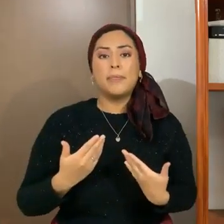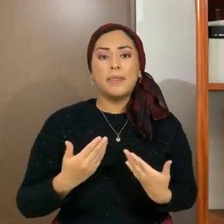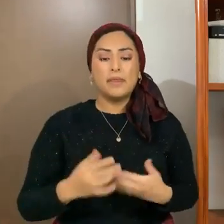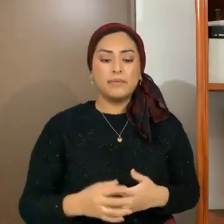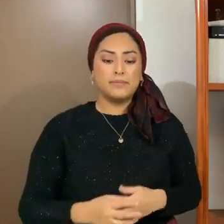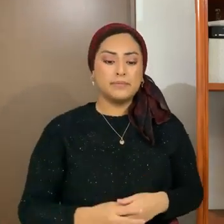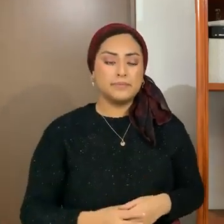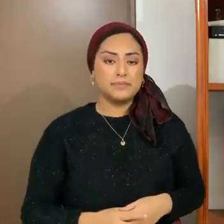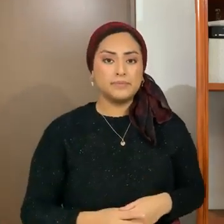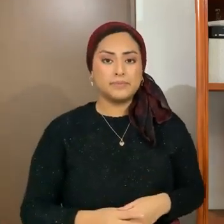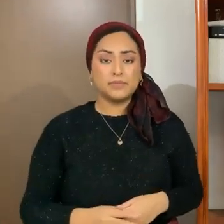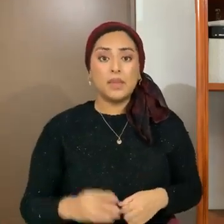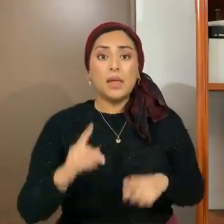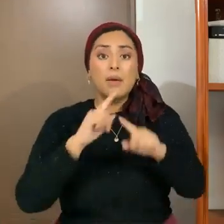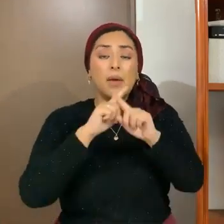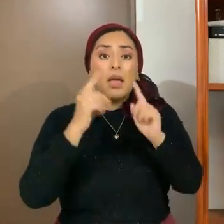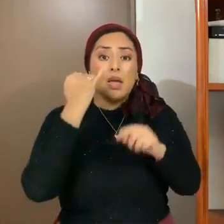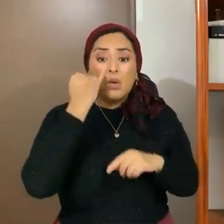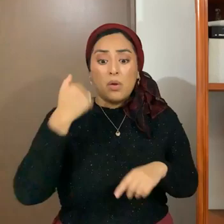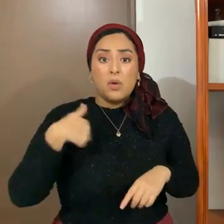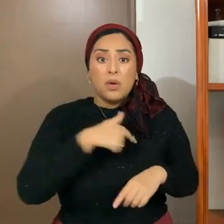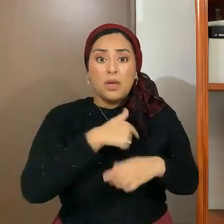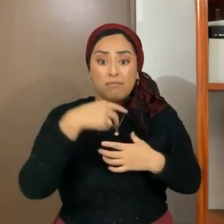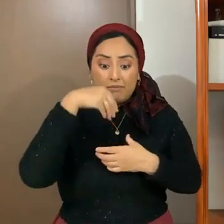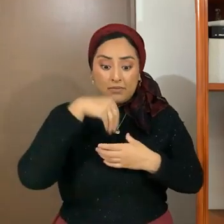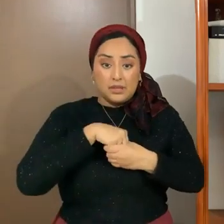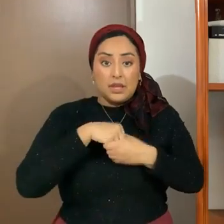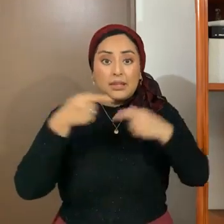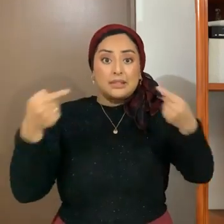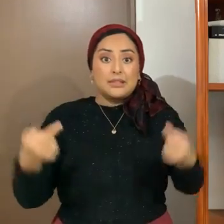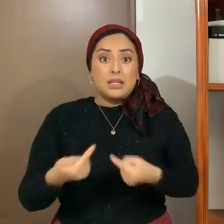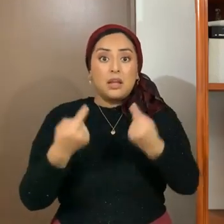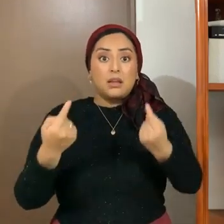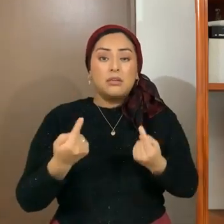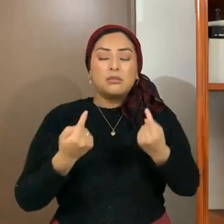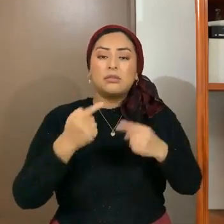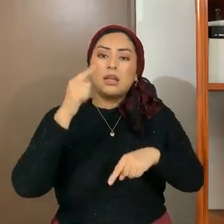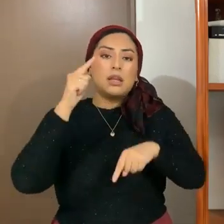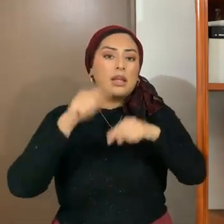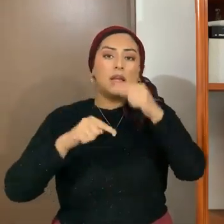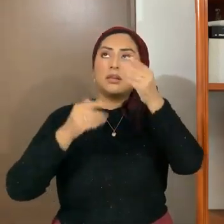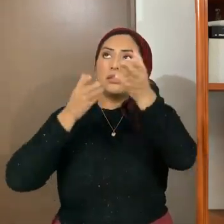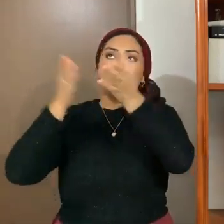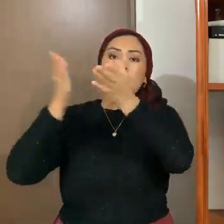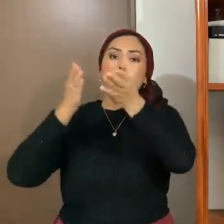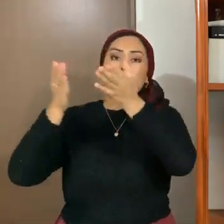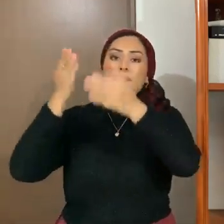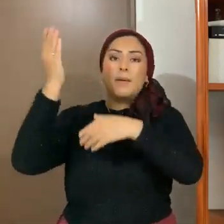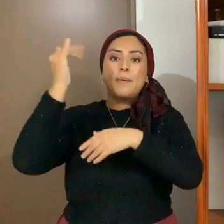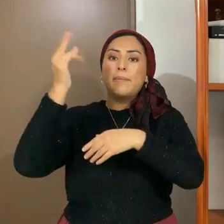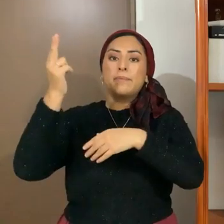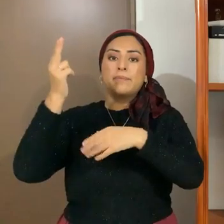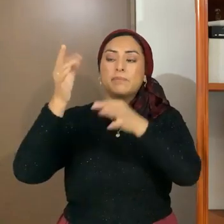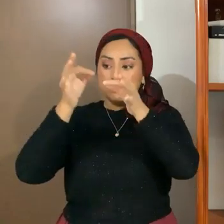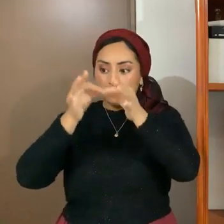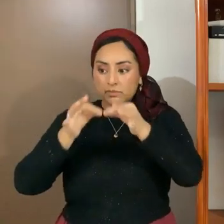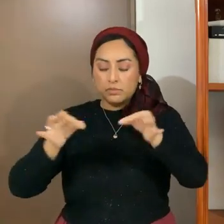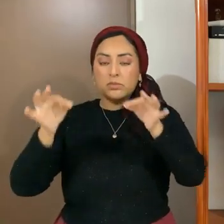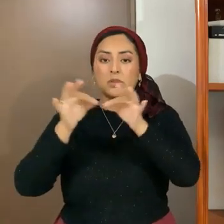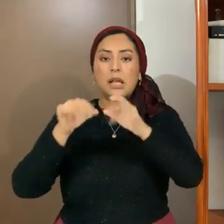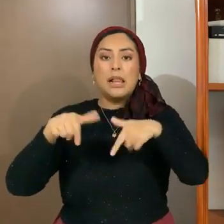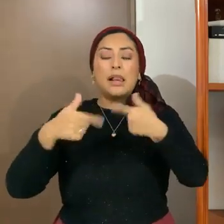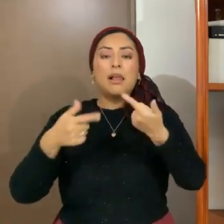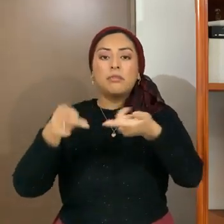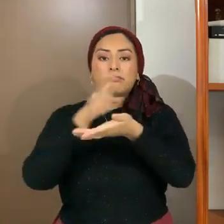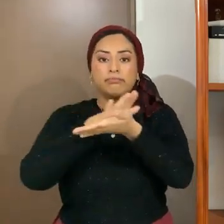un instrumento si se tiene pecado. Quien quiere servir a Yahweh debe tenerlo a él en su corazón y por lo tanto Yahweh